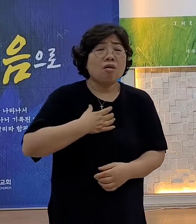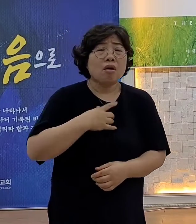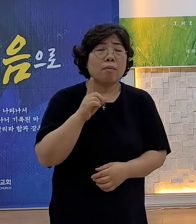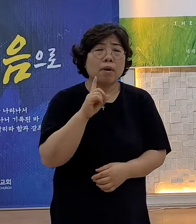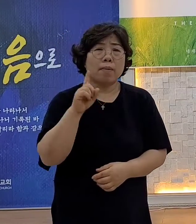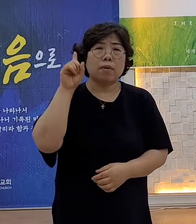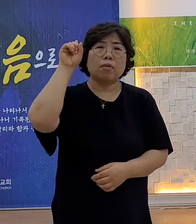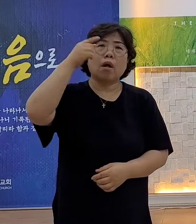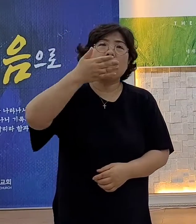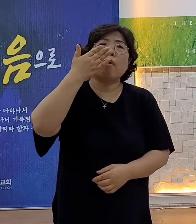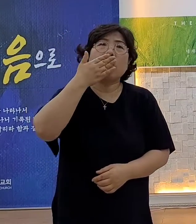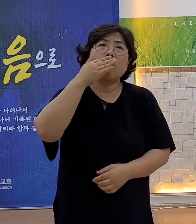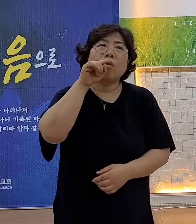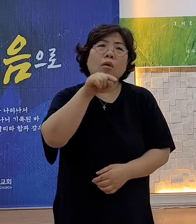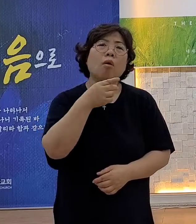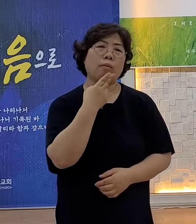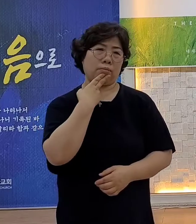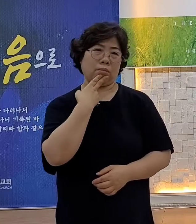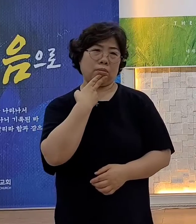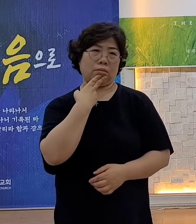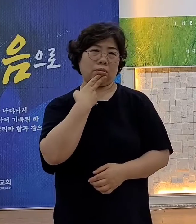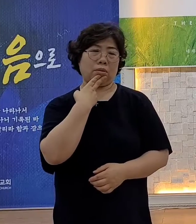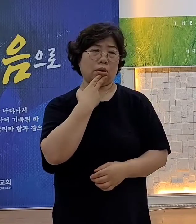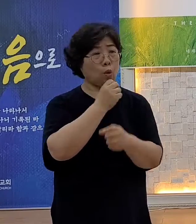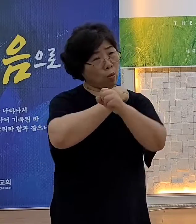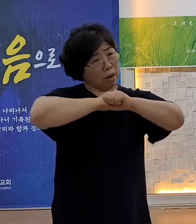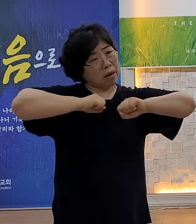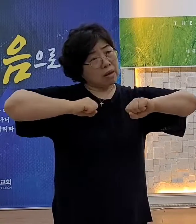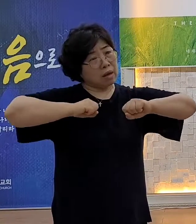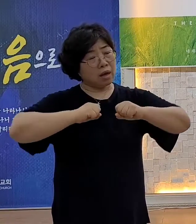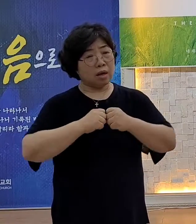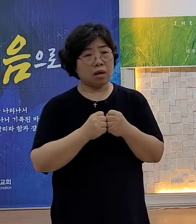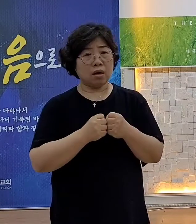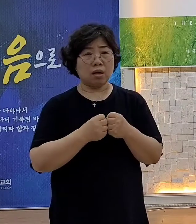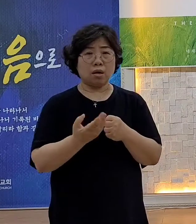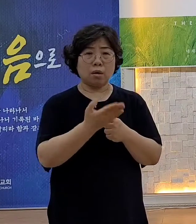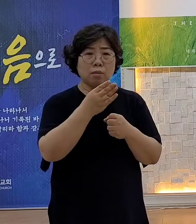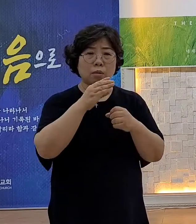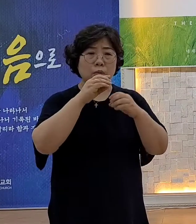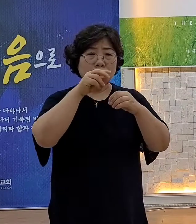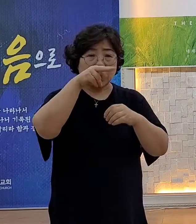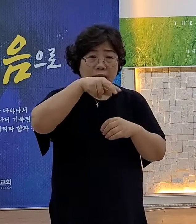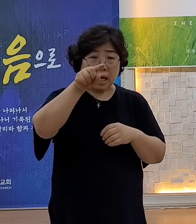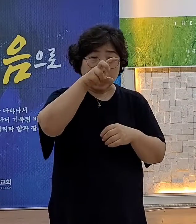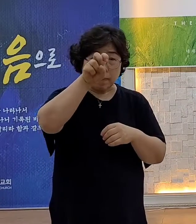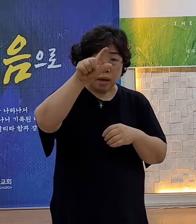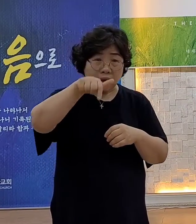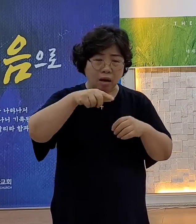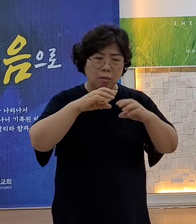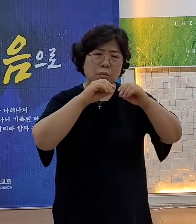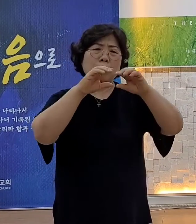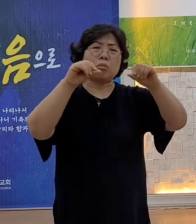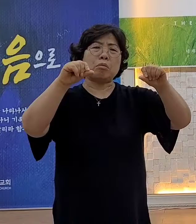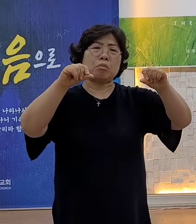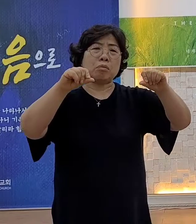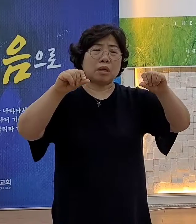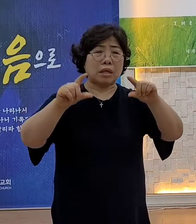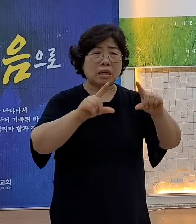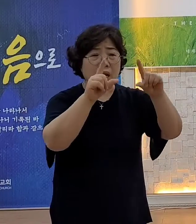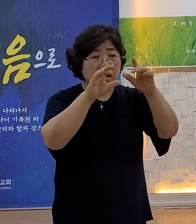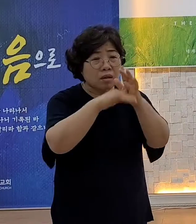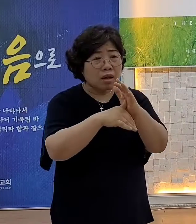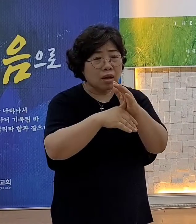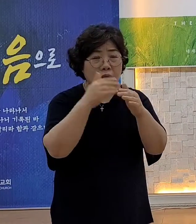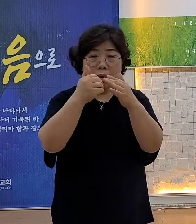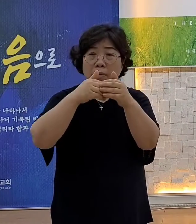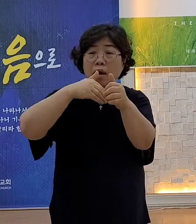내일 먹을 것이 없다는 거예요. 광야. 여러분 사막 땅에 여러분 한번 보내보십시오. 거기서 40년을 하나님